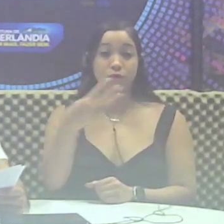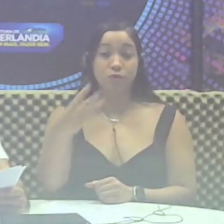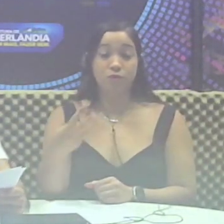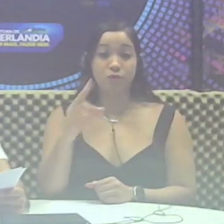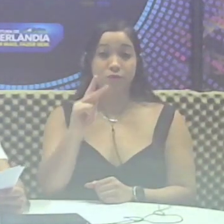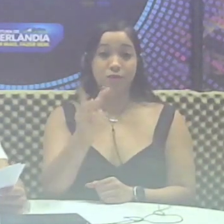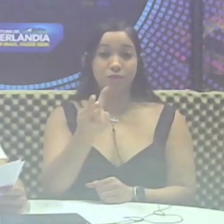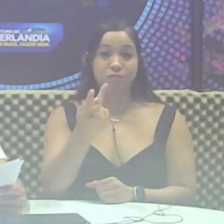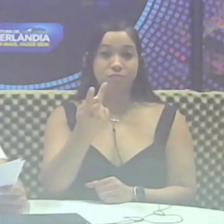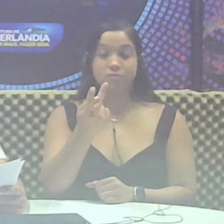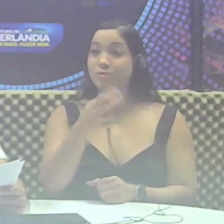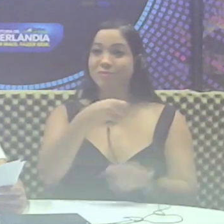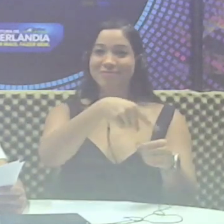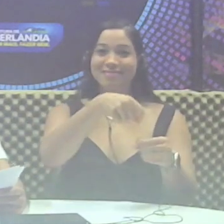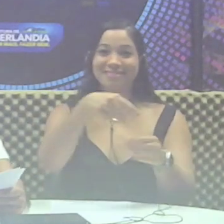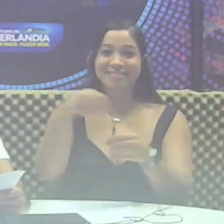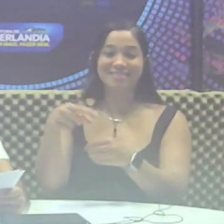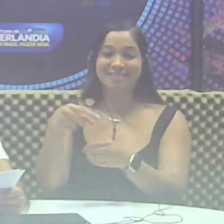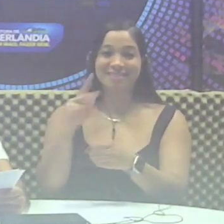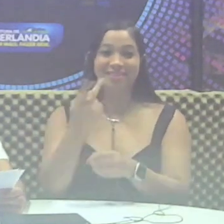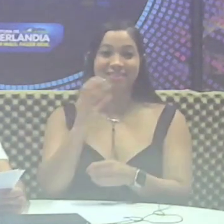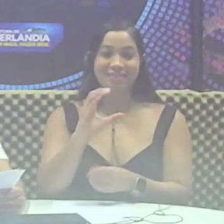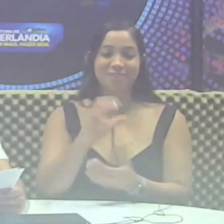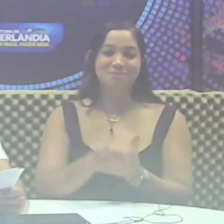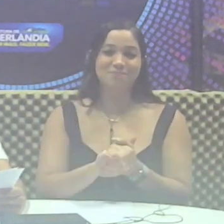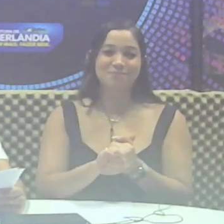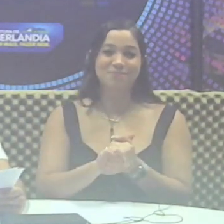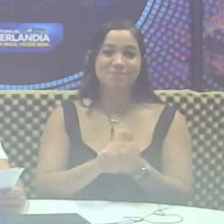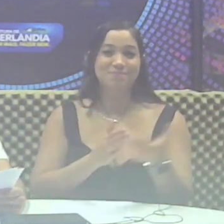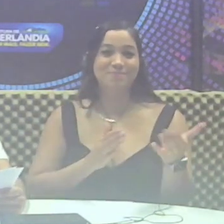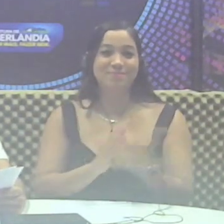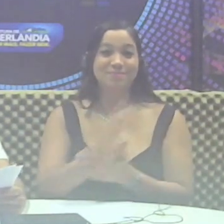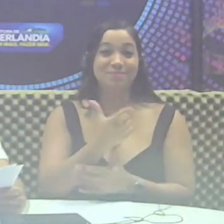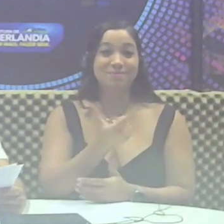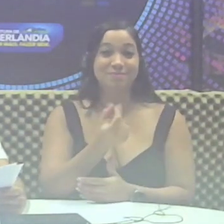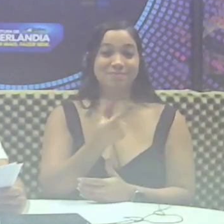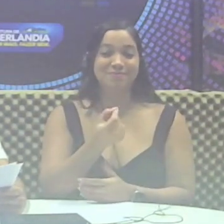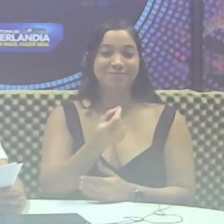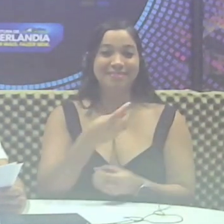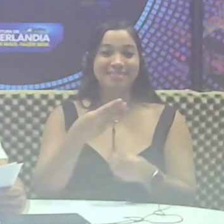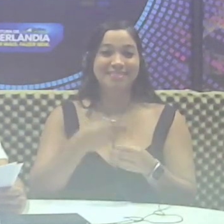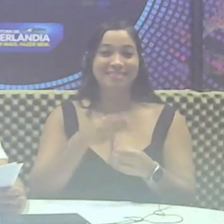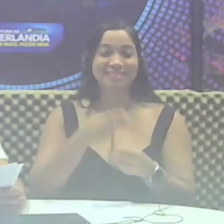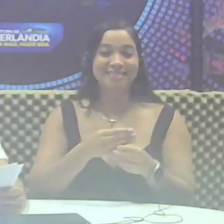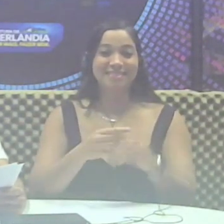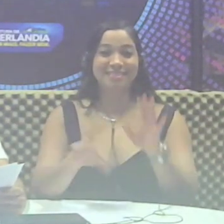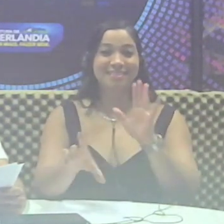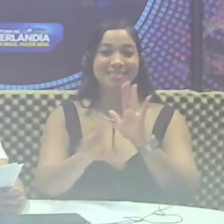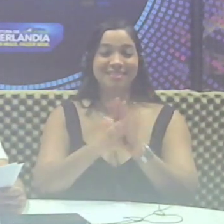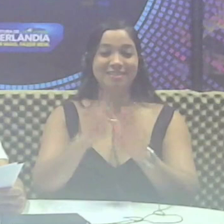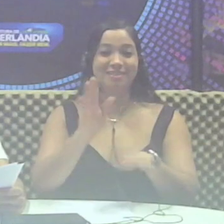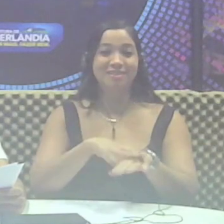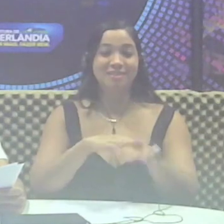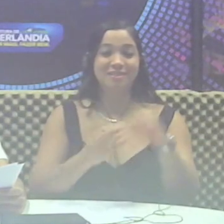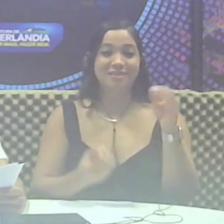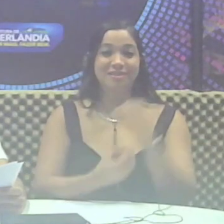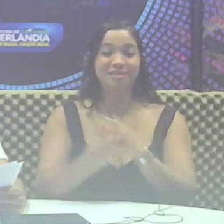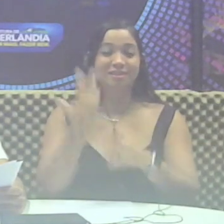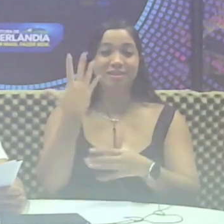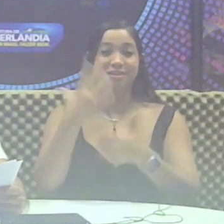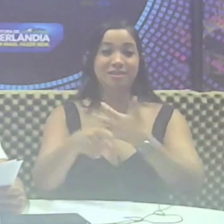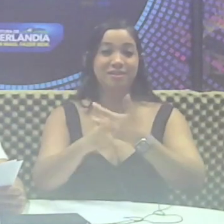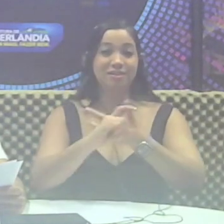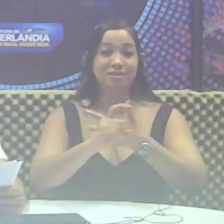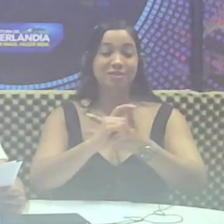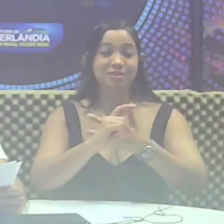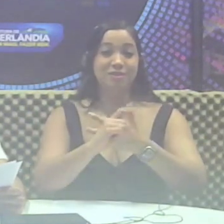833 mudas por hectare. Lançado em 2020 pelo município, por meio de lei de autoria do Executivo, o